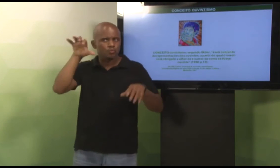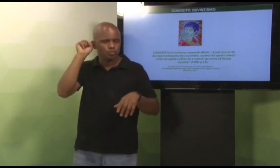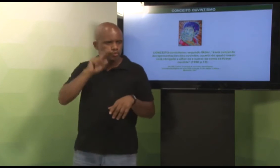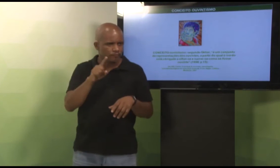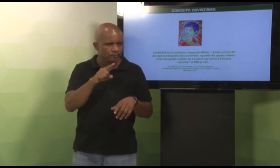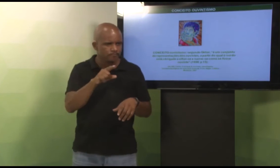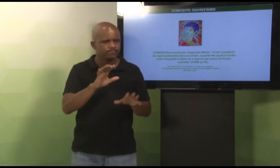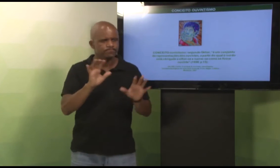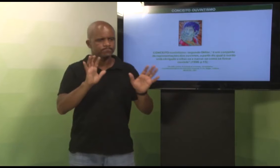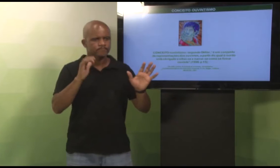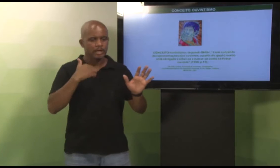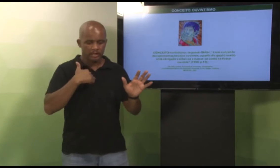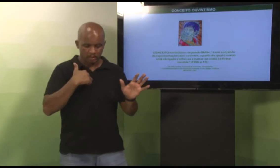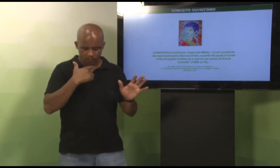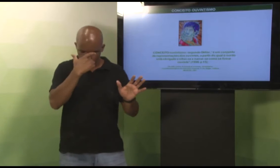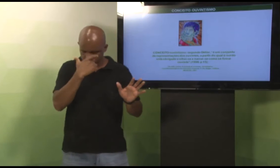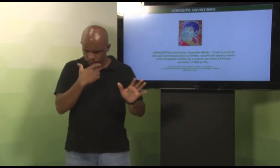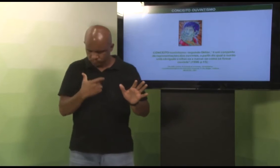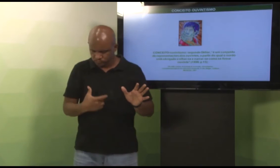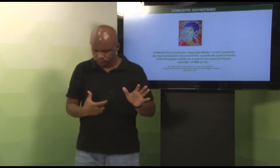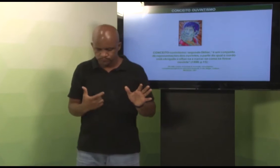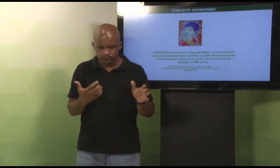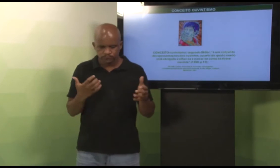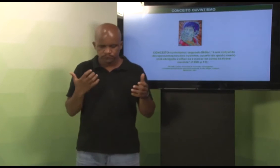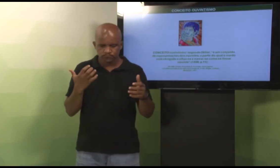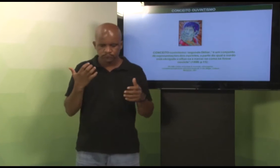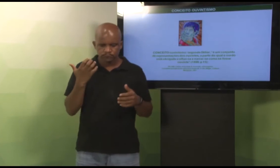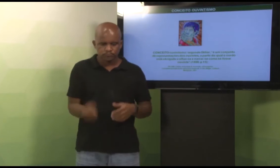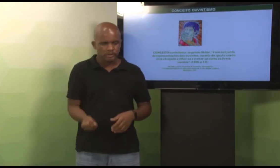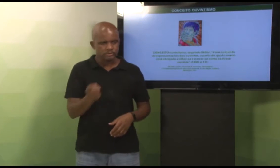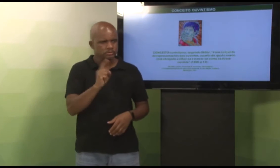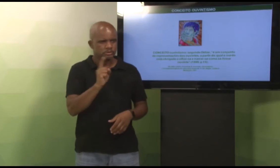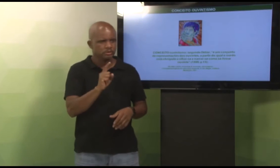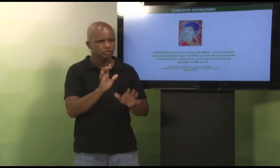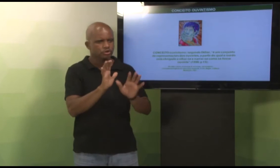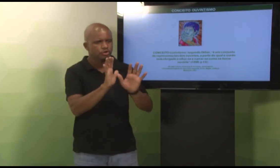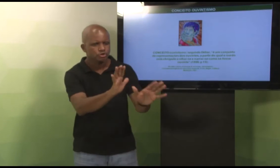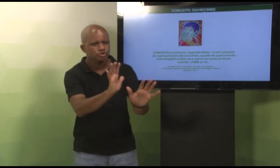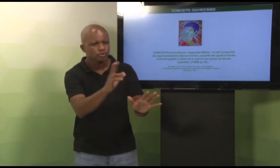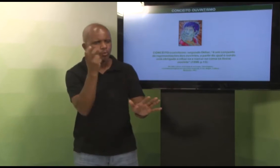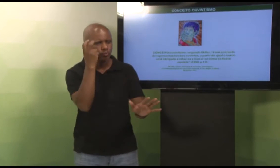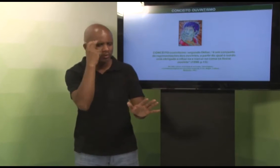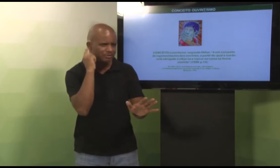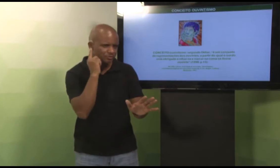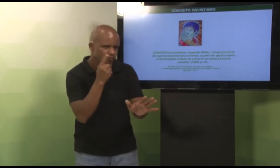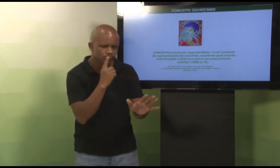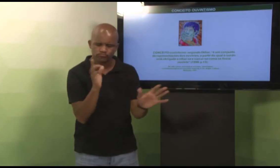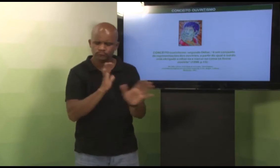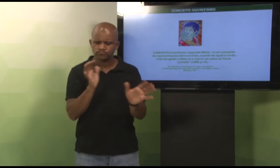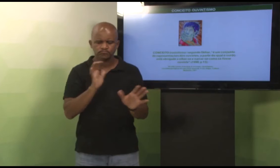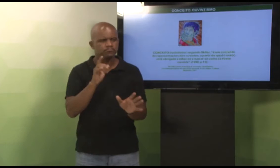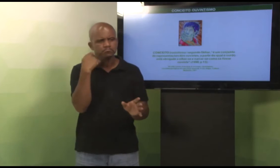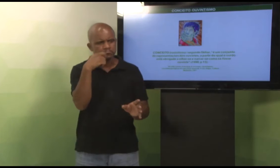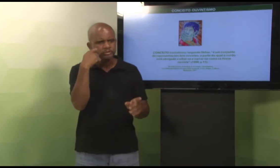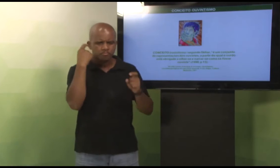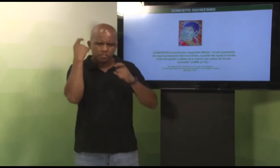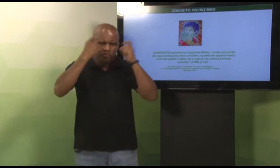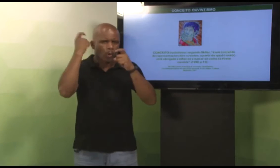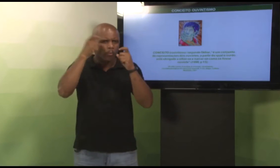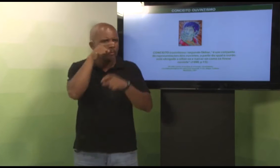como deficiente por não ouvir. Então, ali, o sujeito, ele não é aceito. Não aceita a cultura